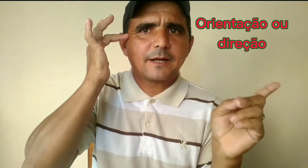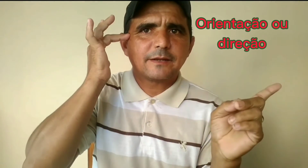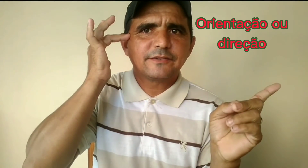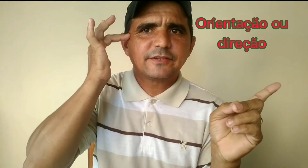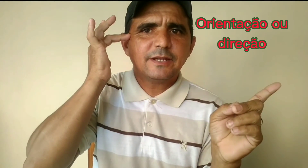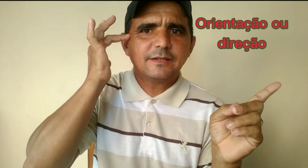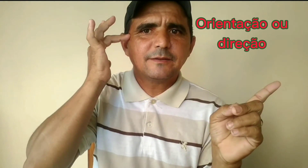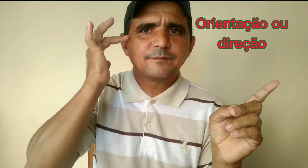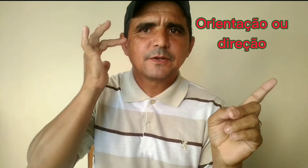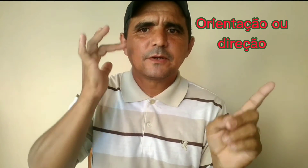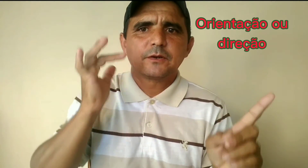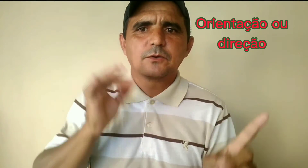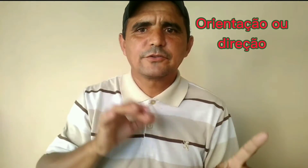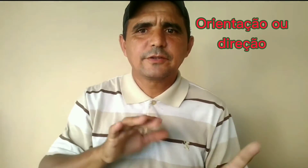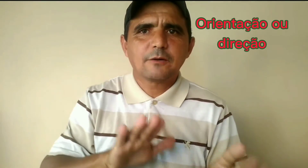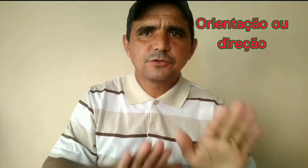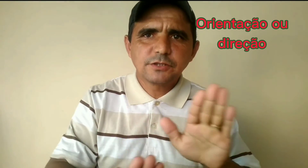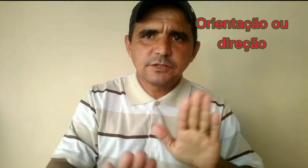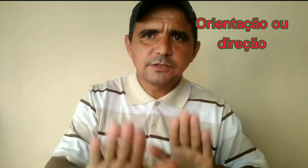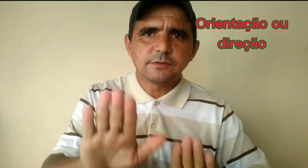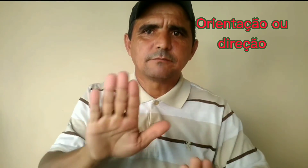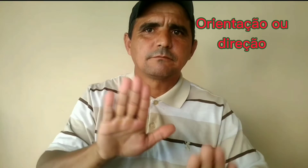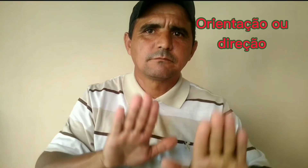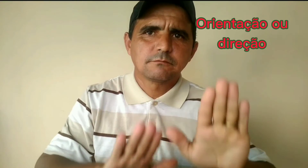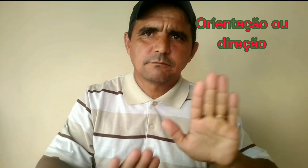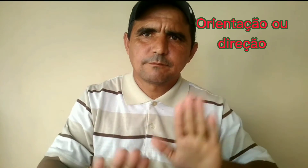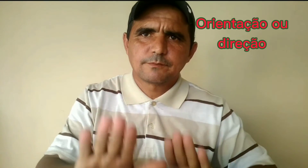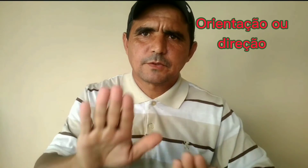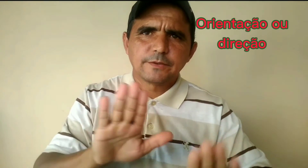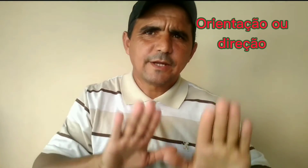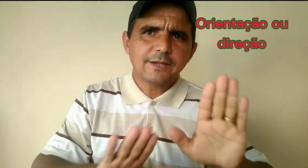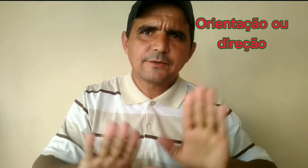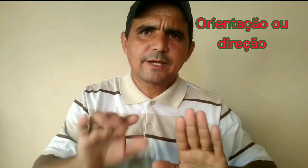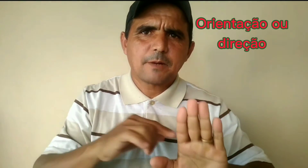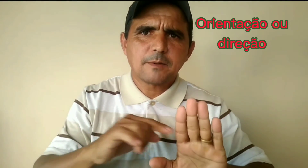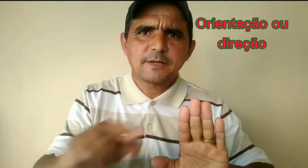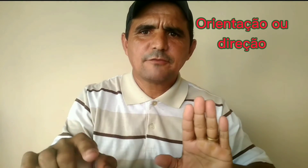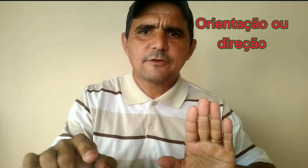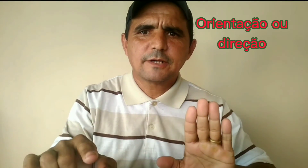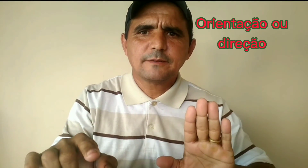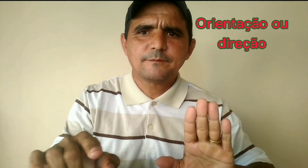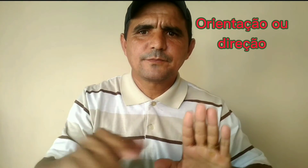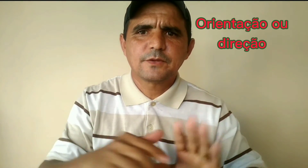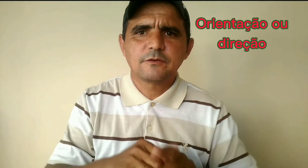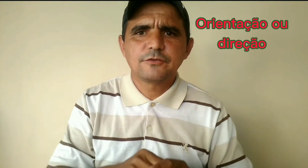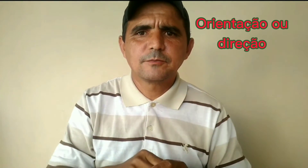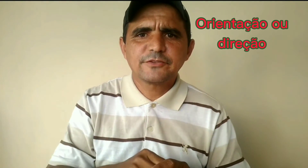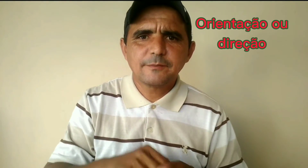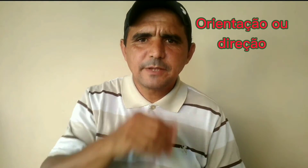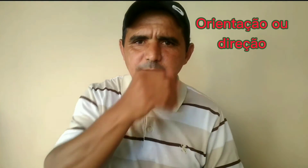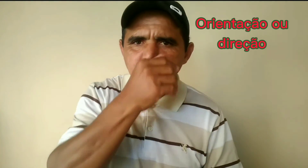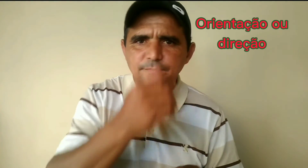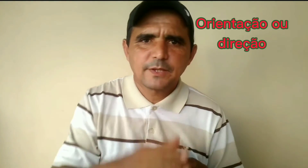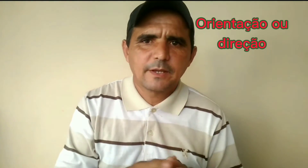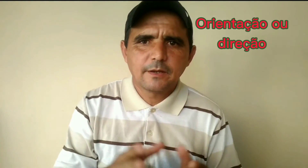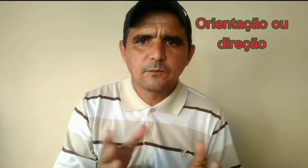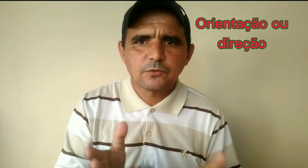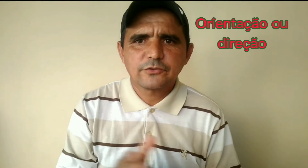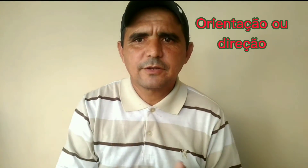a esquerda. O sinal de cuidado, né, que é a palma para fora. Vimos também um outro sinal